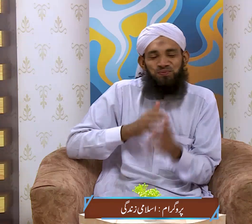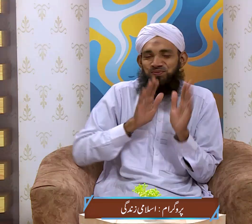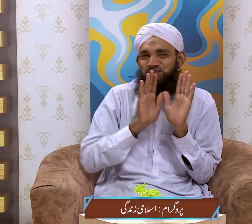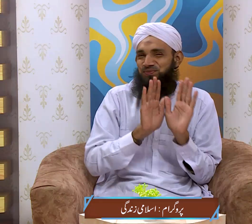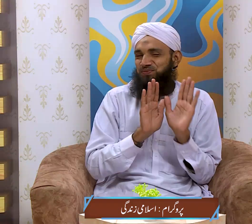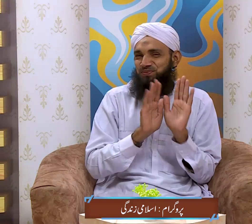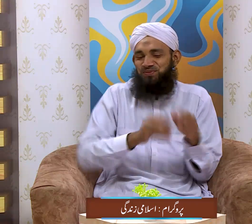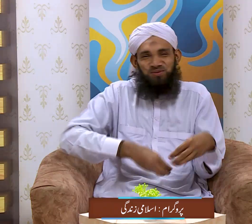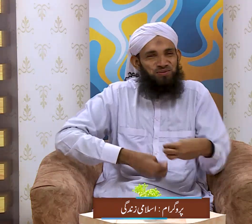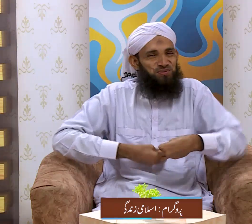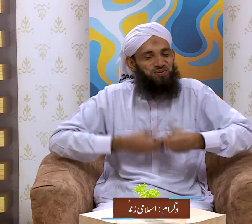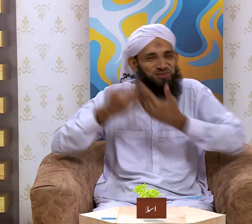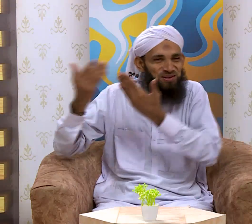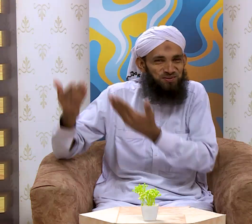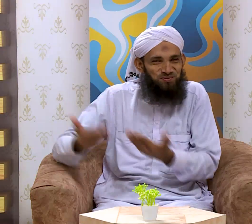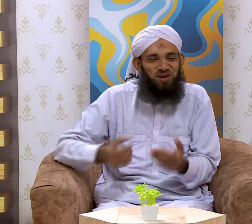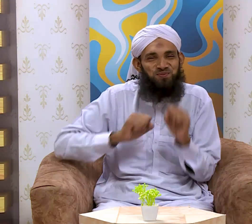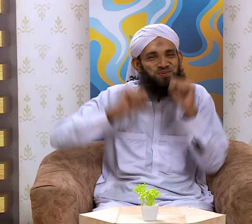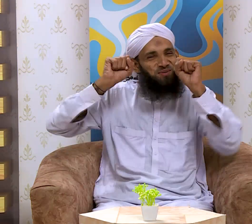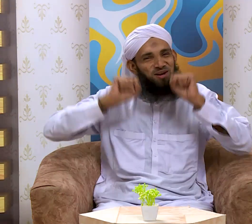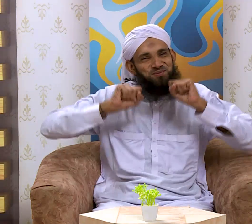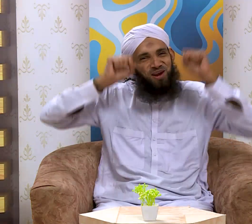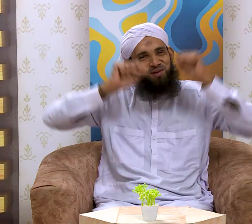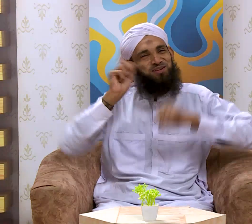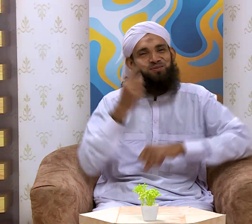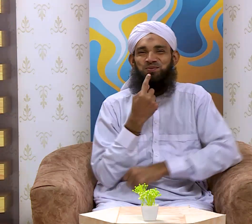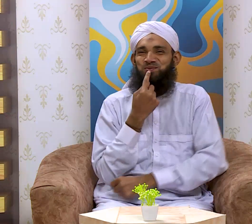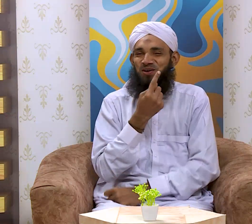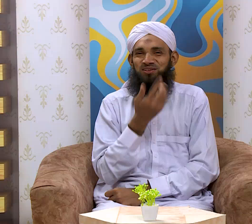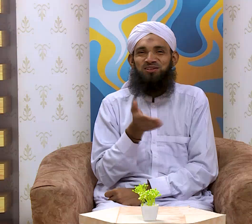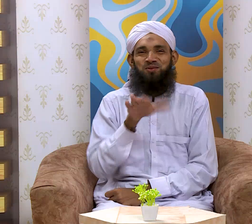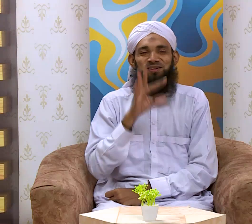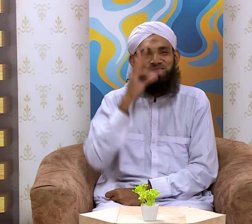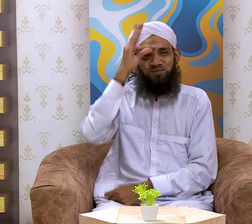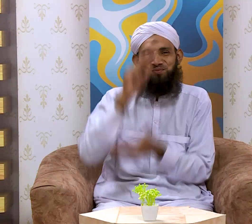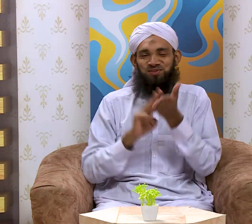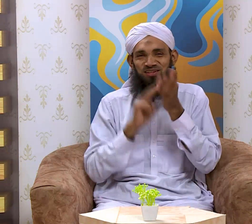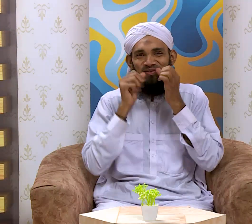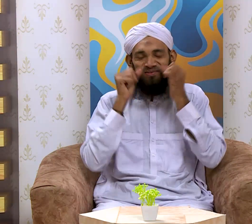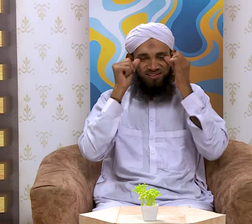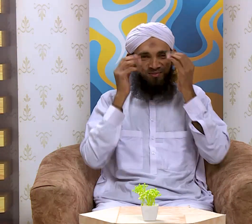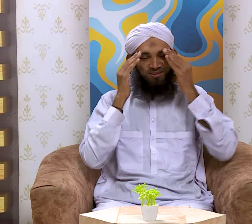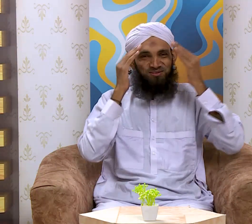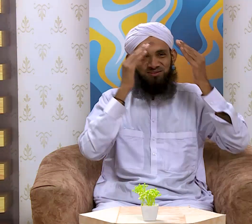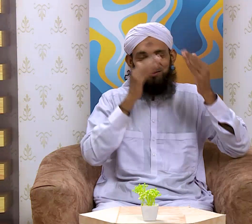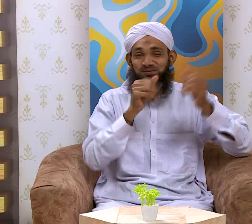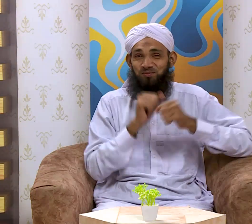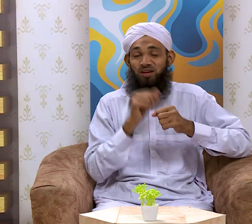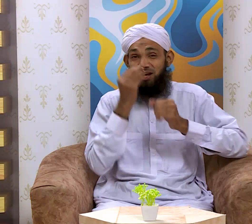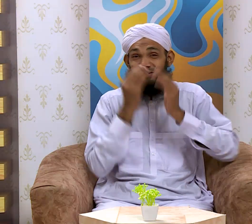کر مخاطب کر رہے تھے۔ اللہ اکبر۔ پھر نبی کریم صلی اللہ علیہ وآلہ وصحبہ وبارک وسلم کو جنت کی سیر کرائی